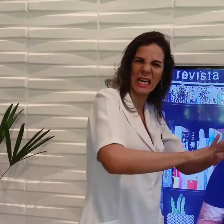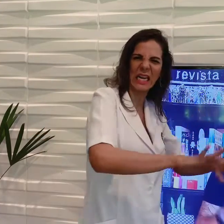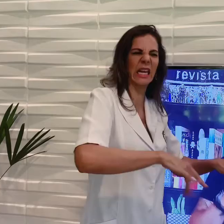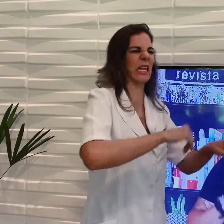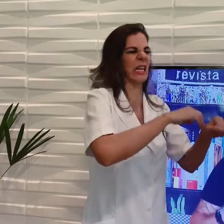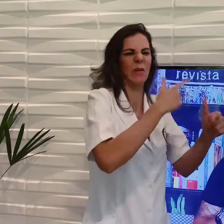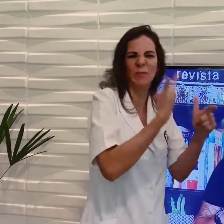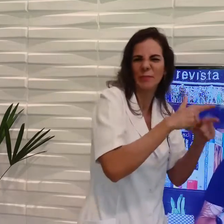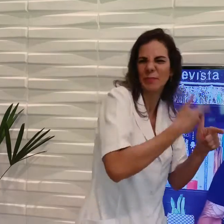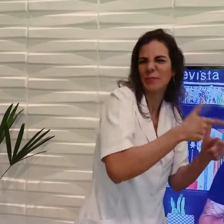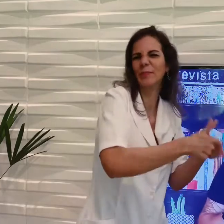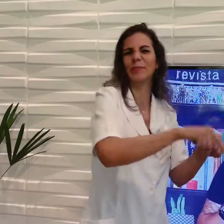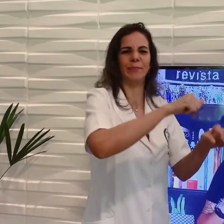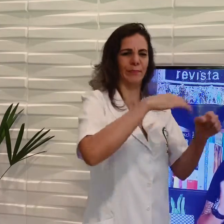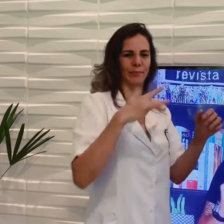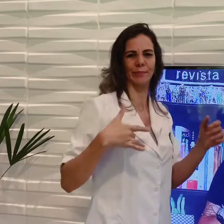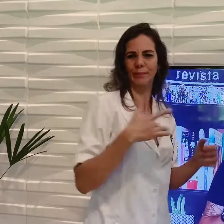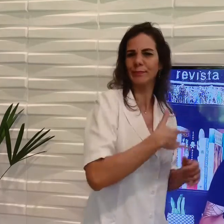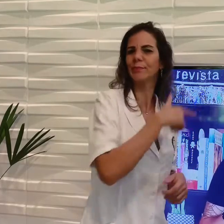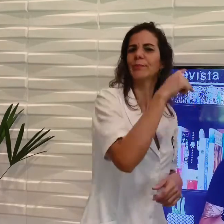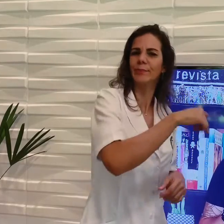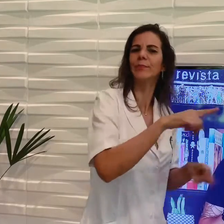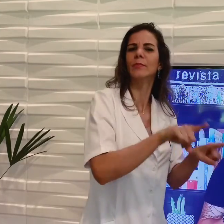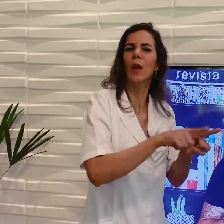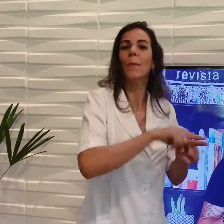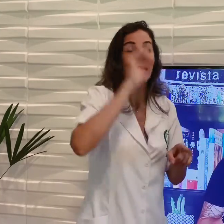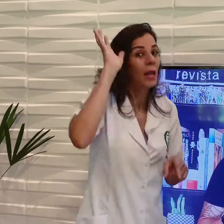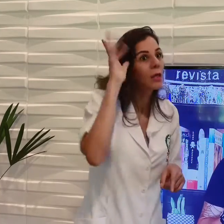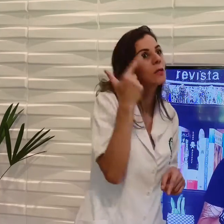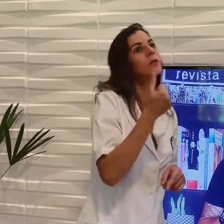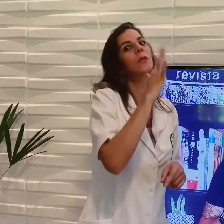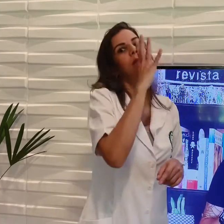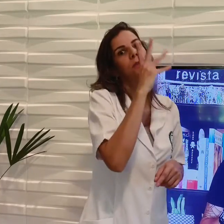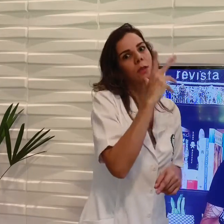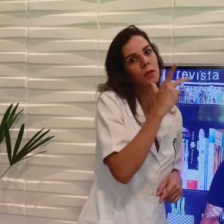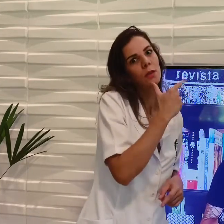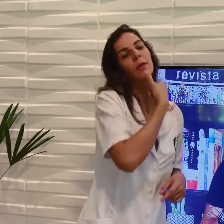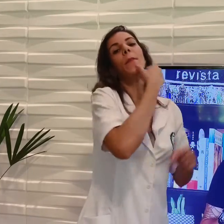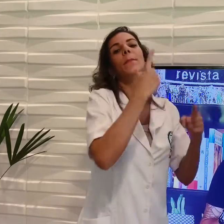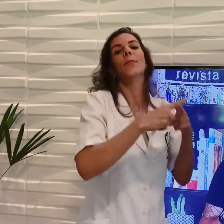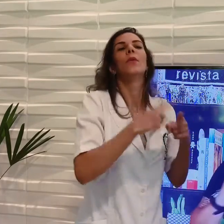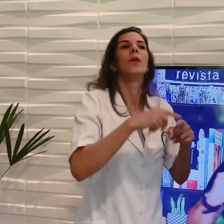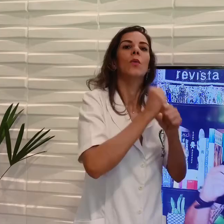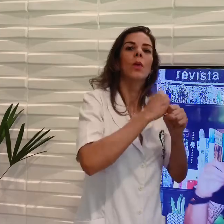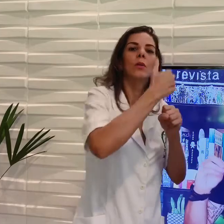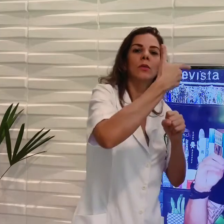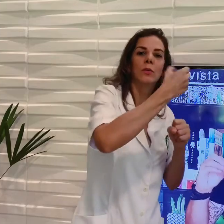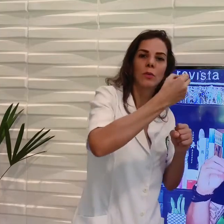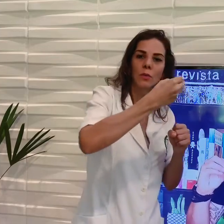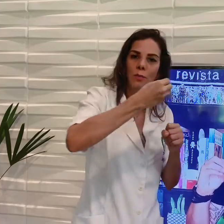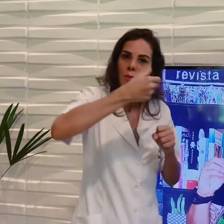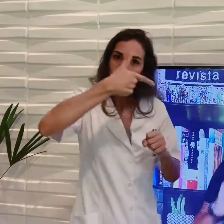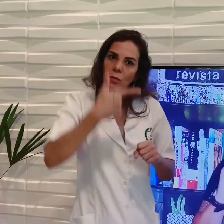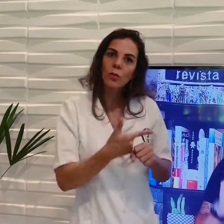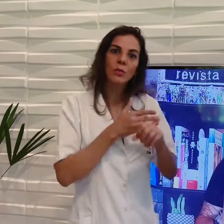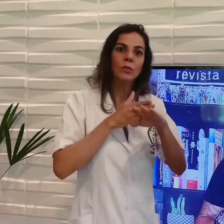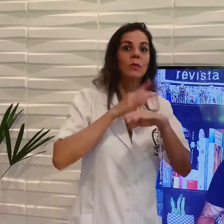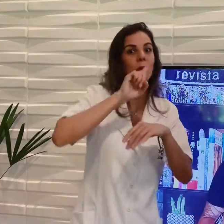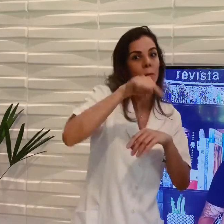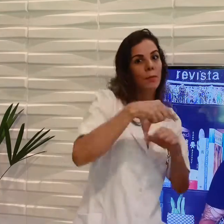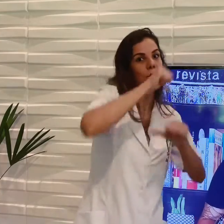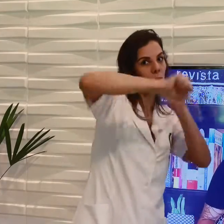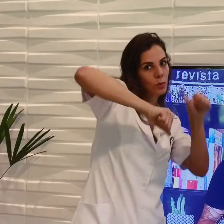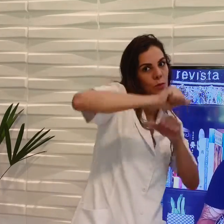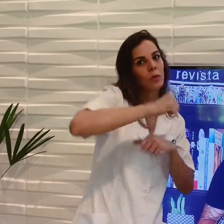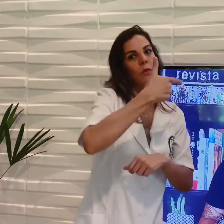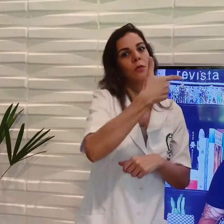principais. E também se demora um pouco a tomar a decisão, porque você atravessa parte de 2002, entra 2003 e somente no